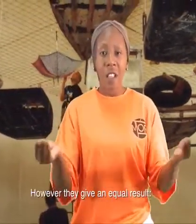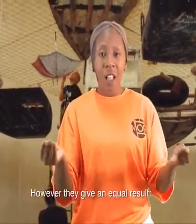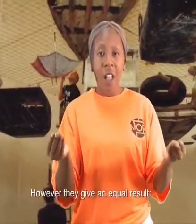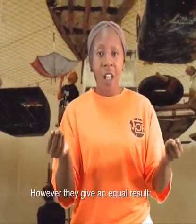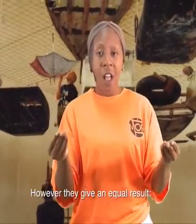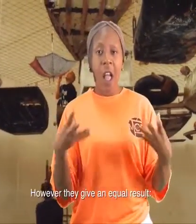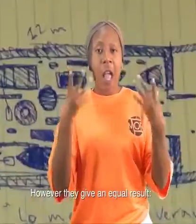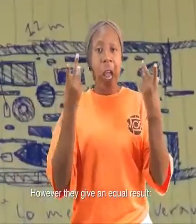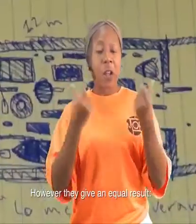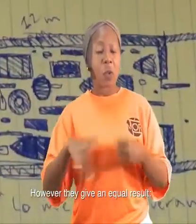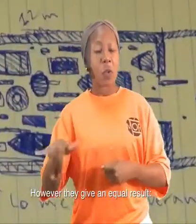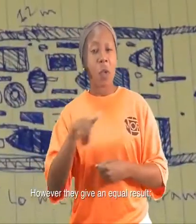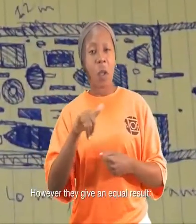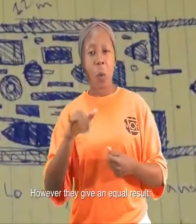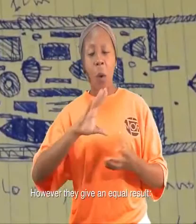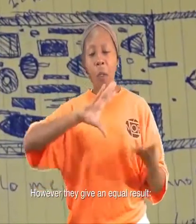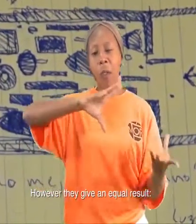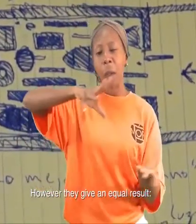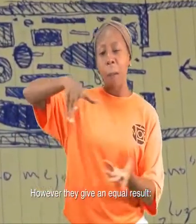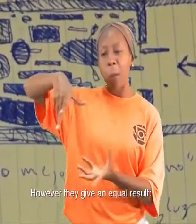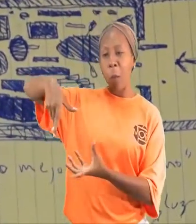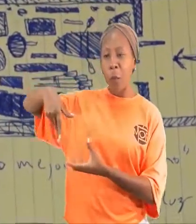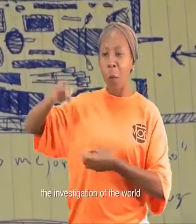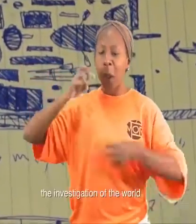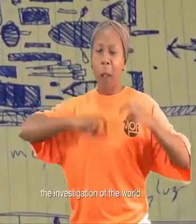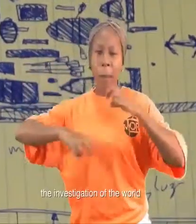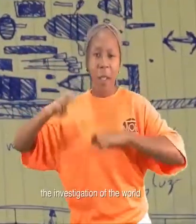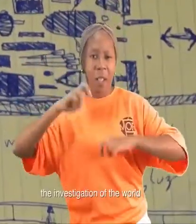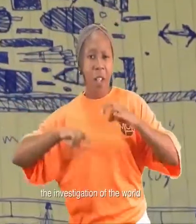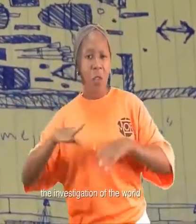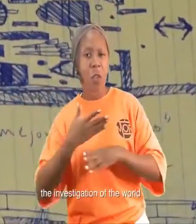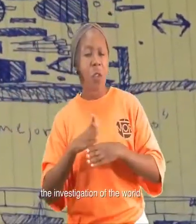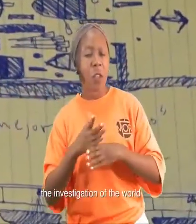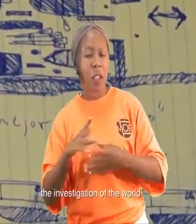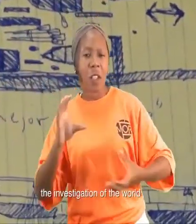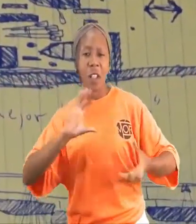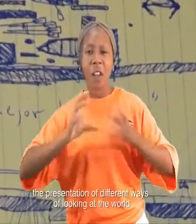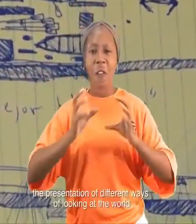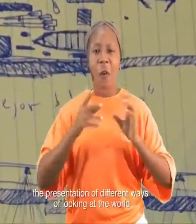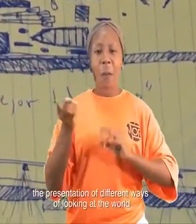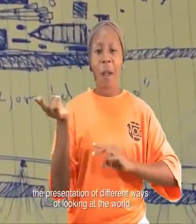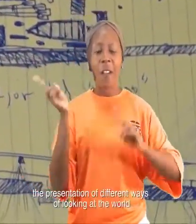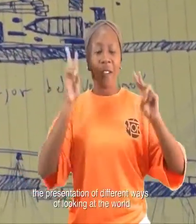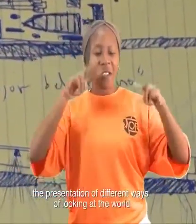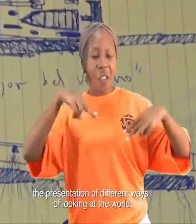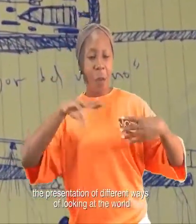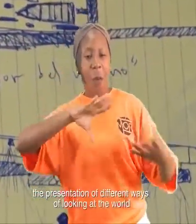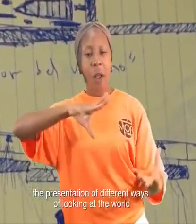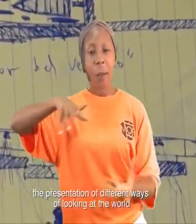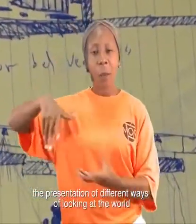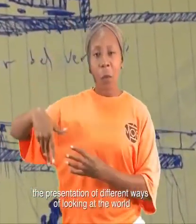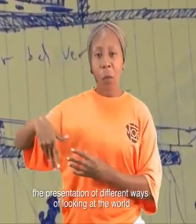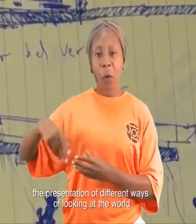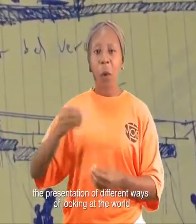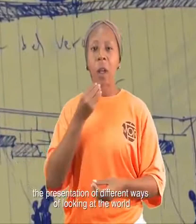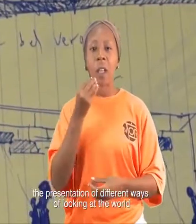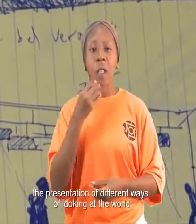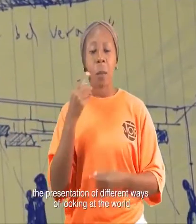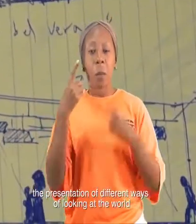sin embargo, un resultado igual. La investigación del mundo, la presentación de diferentes maneras de mirar el